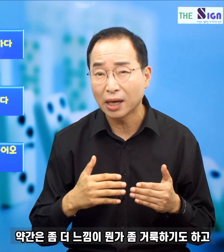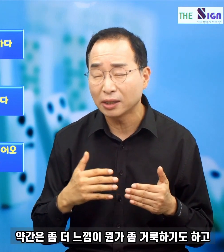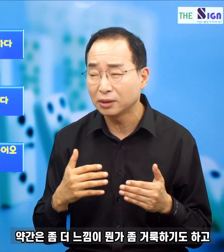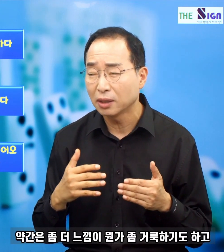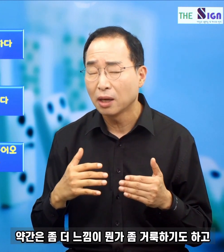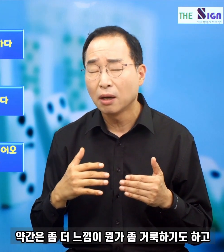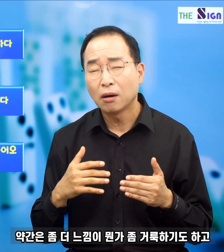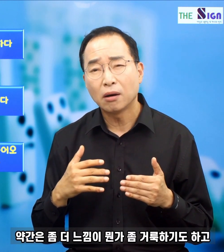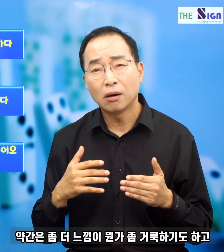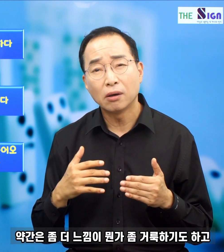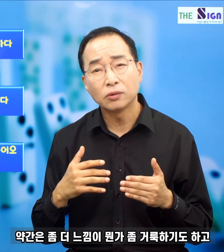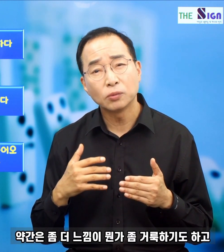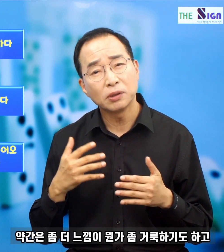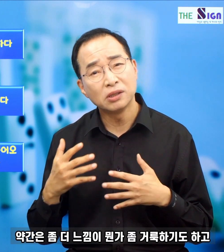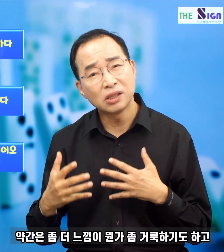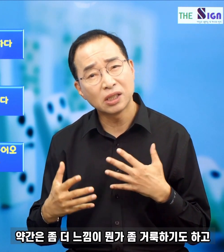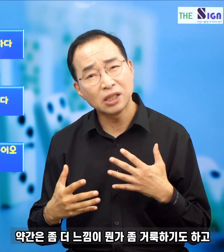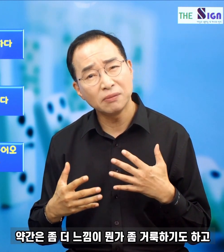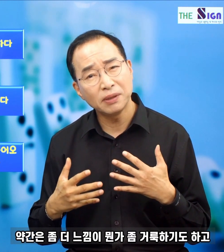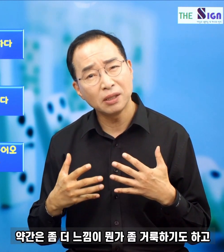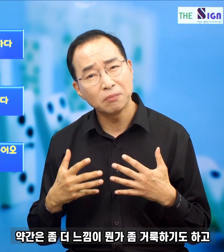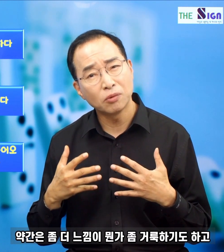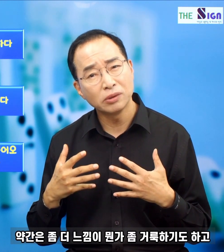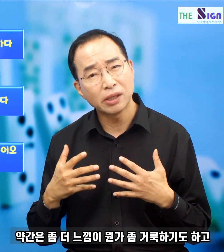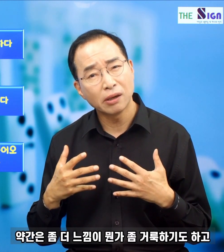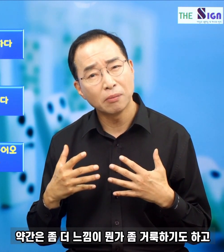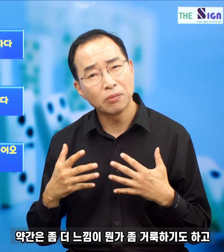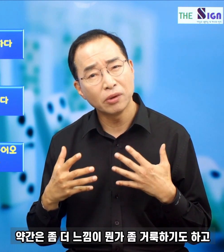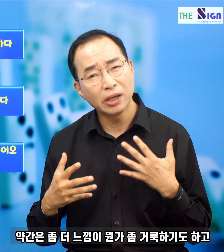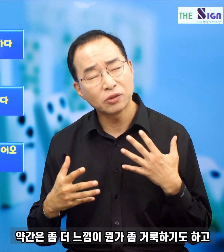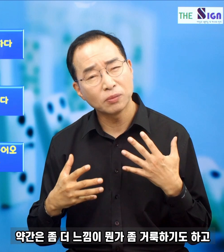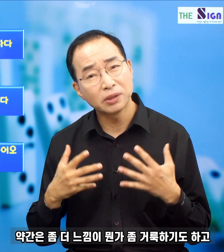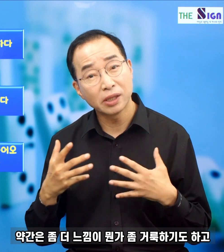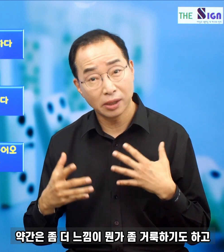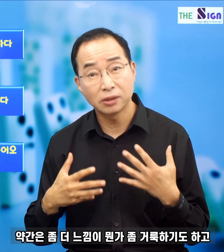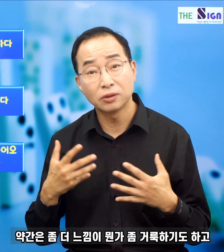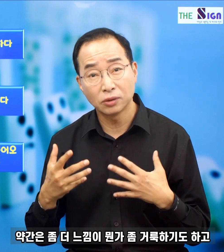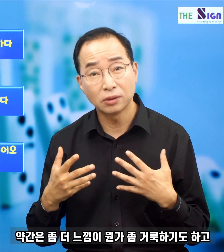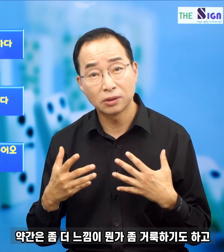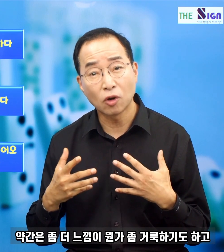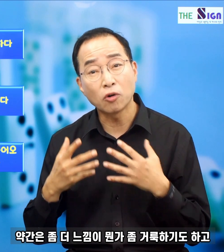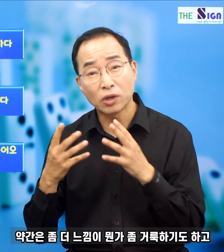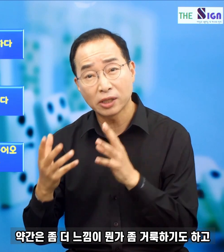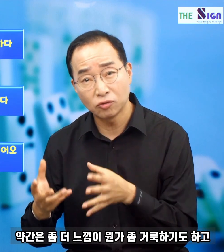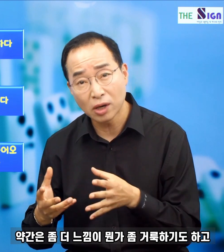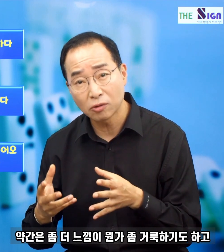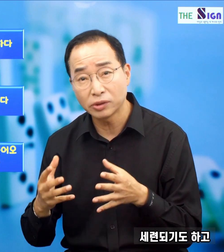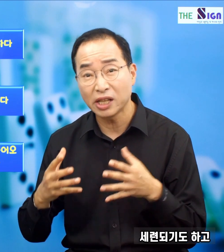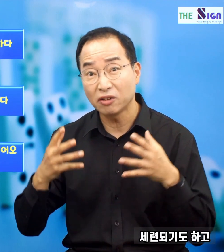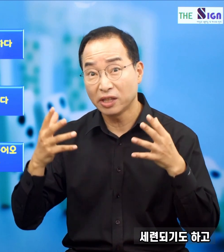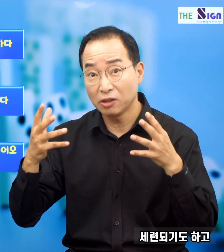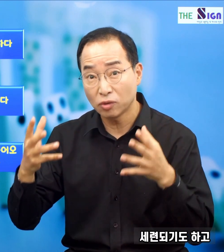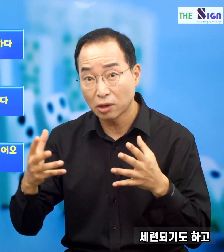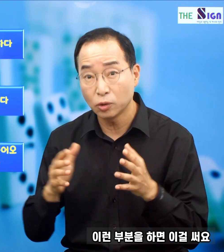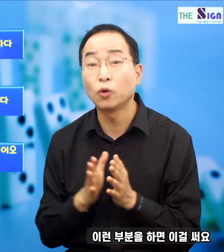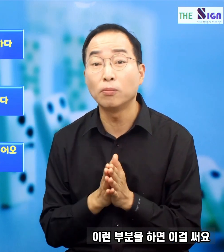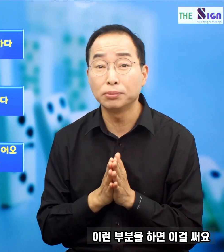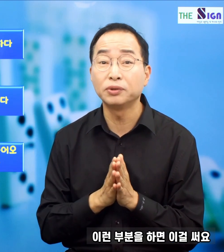약간은 좀 더 느낌이 뭔가 좀 이렇게 그 거룩하기도 하고 세련되기도 하고 이런 부분 하면